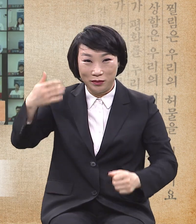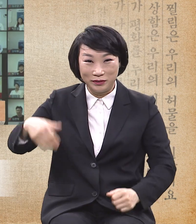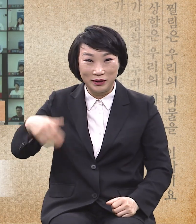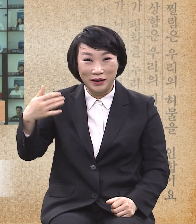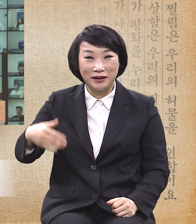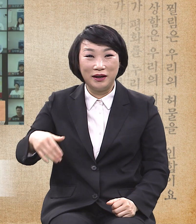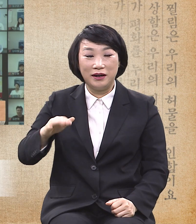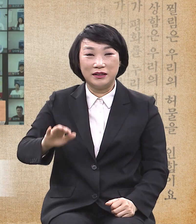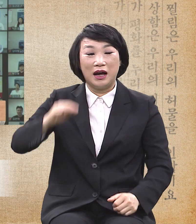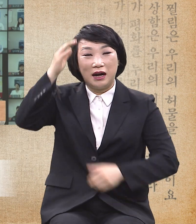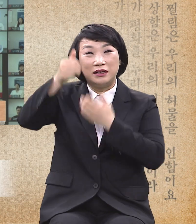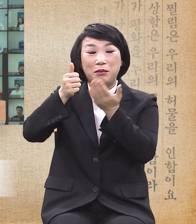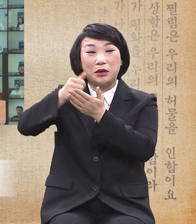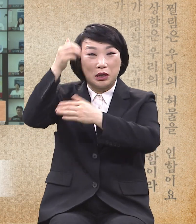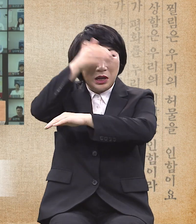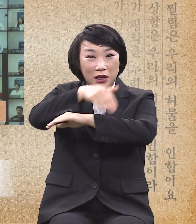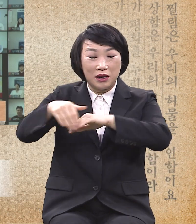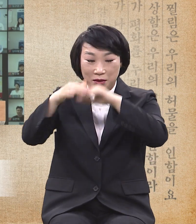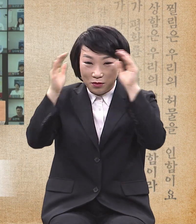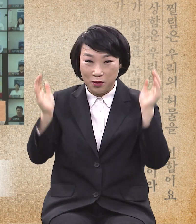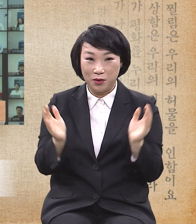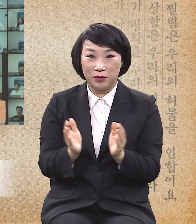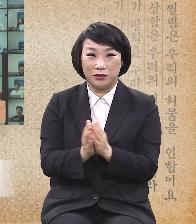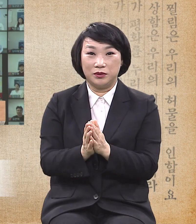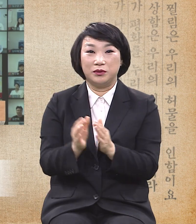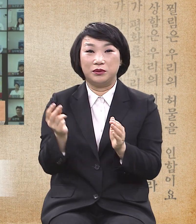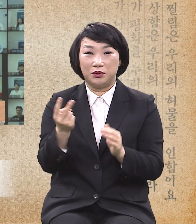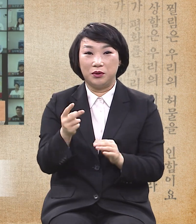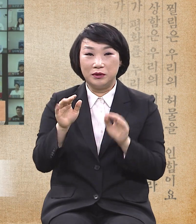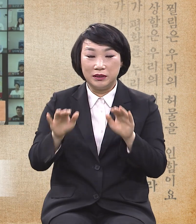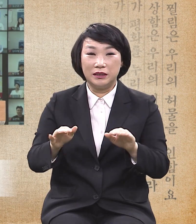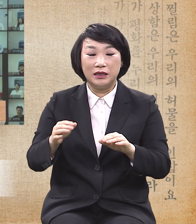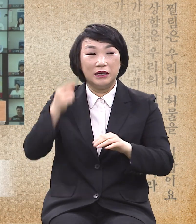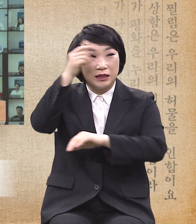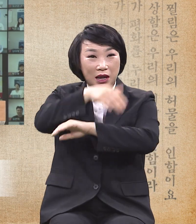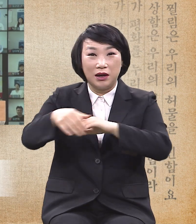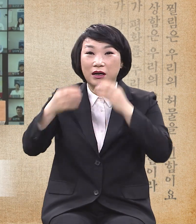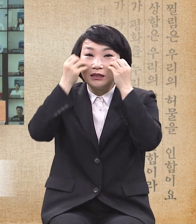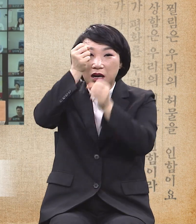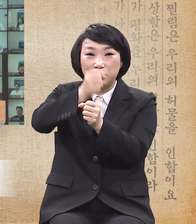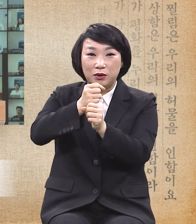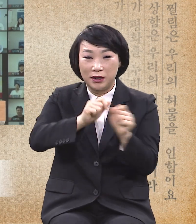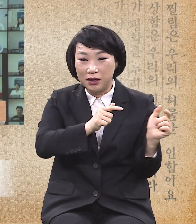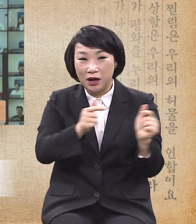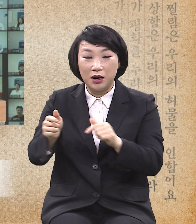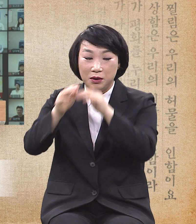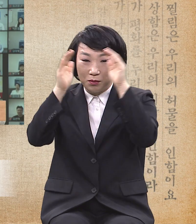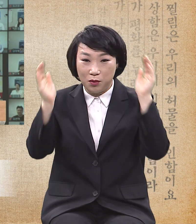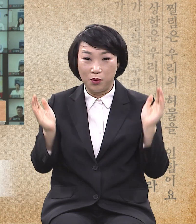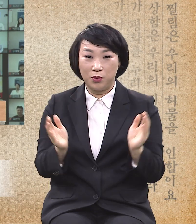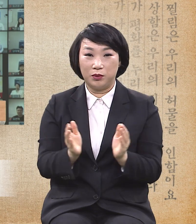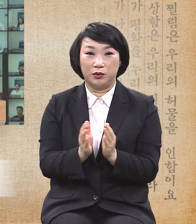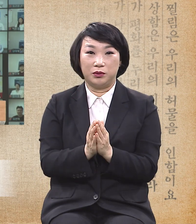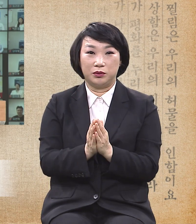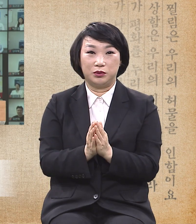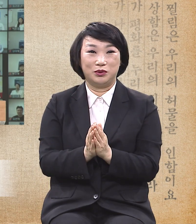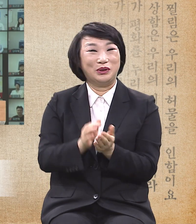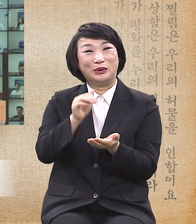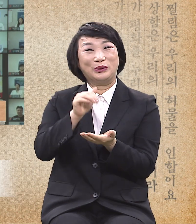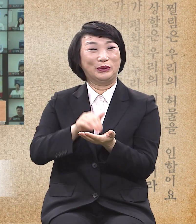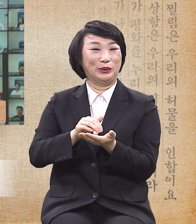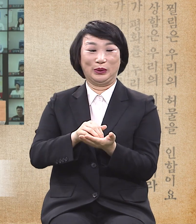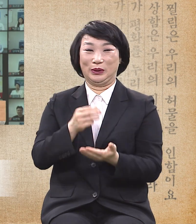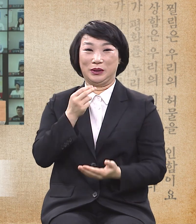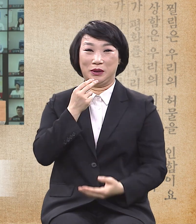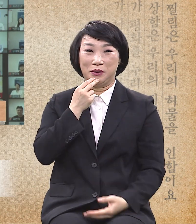하나님이 설계하신 것들은 그리고 설계하신 것을 창조하신 것들이 전혀 후회